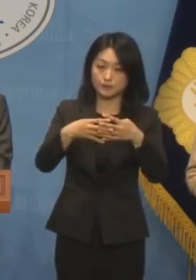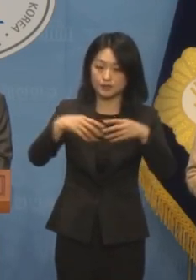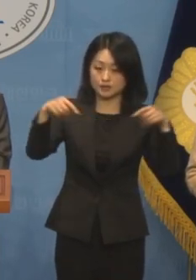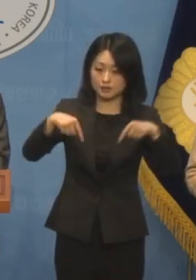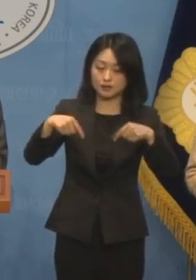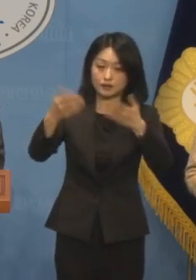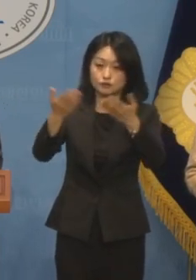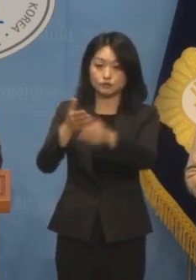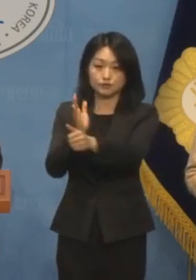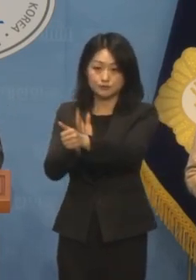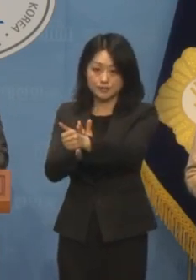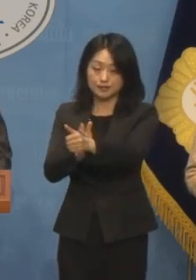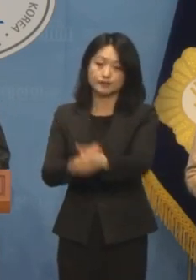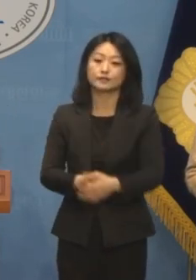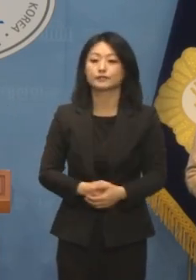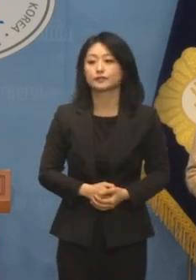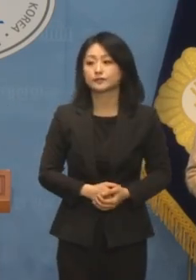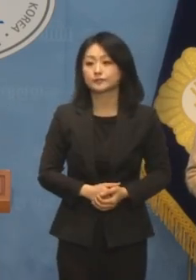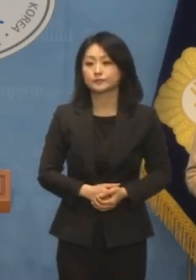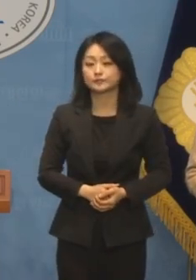촉구합니다. 이상입니다.